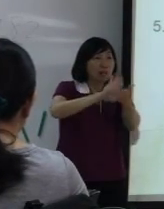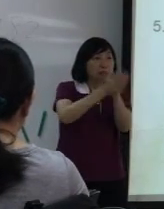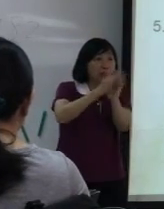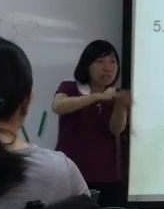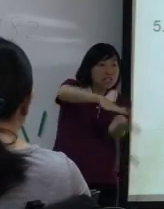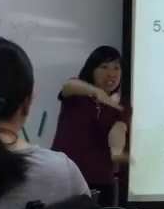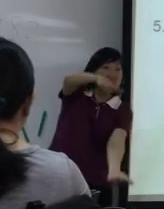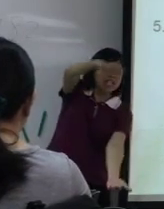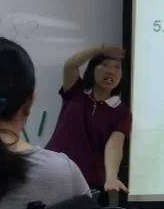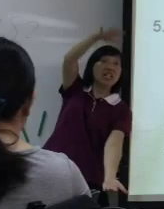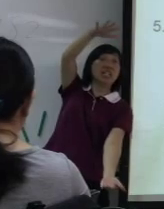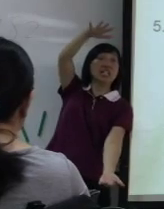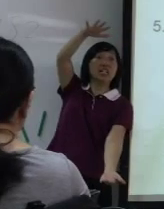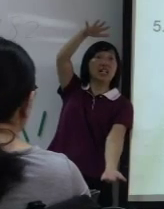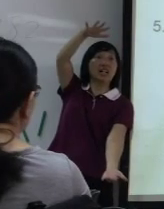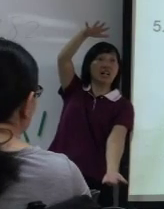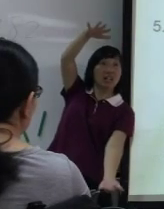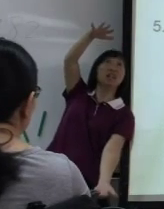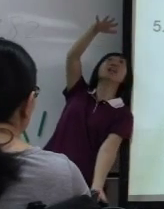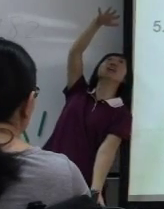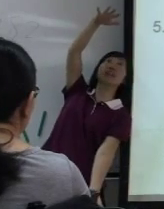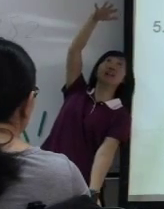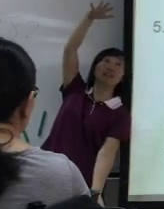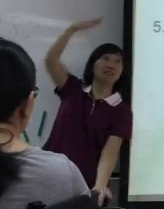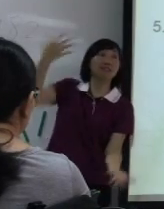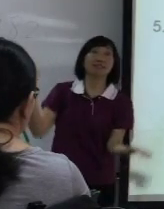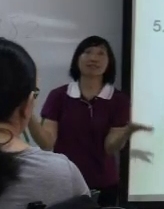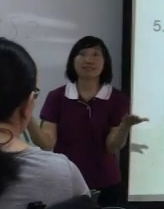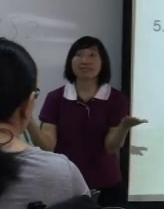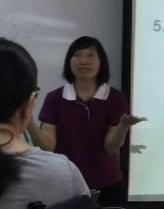是要更厚更厚？